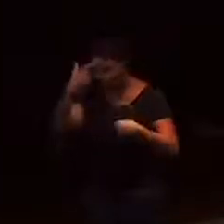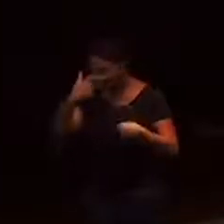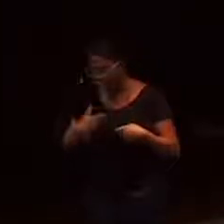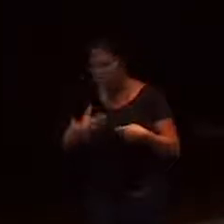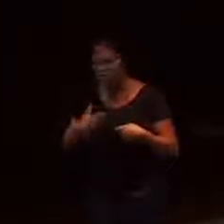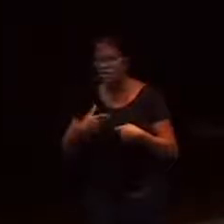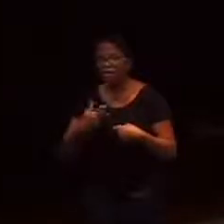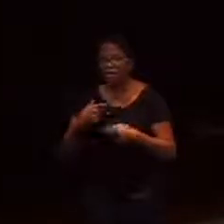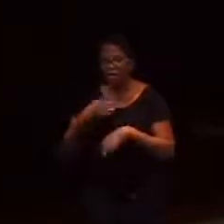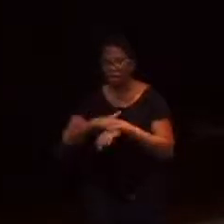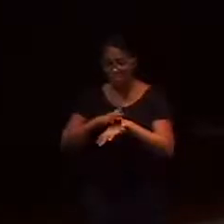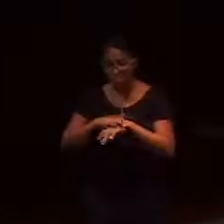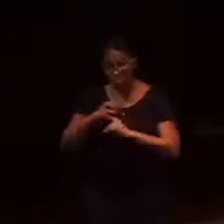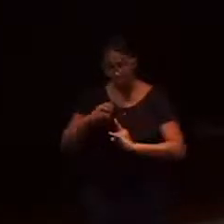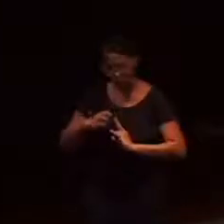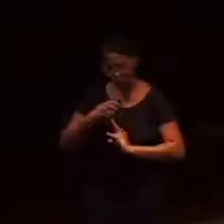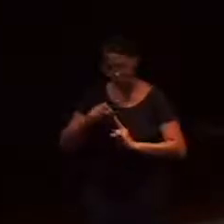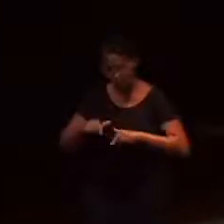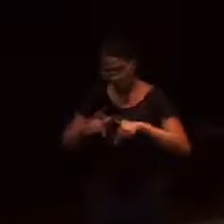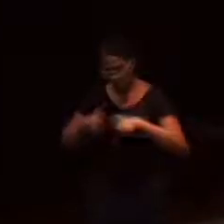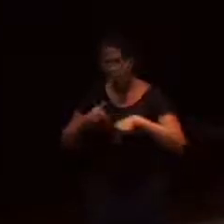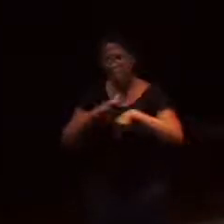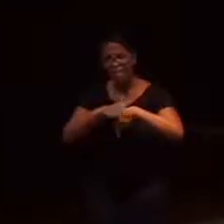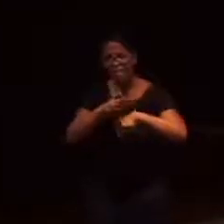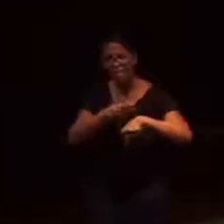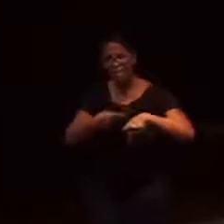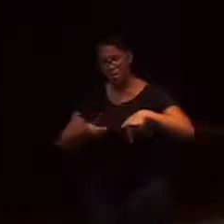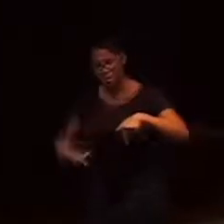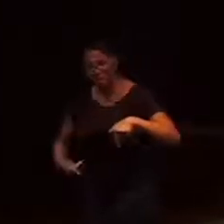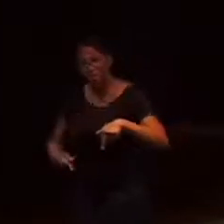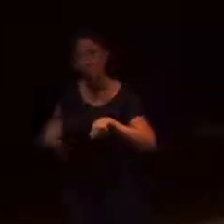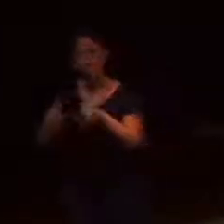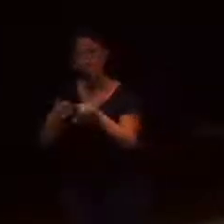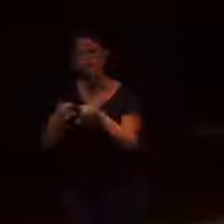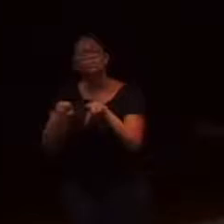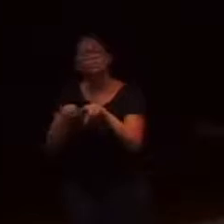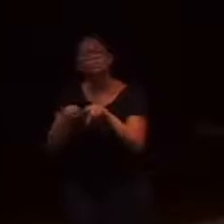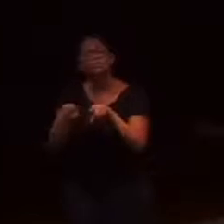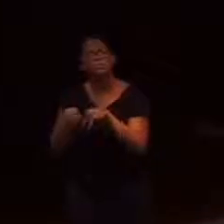de fazer isso na presidência, mas fazer isso também